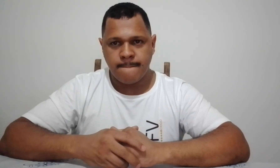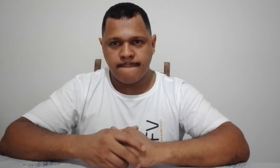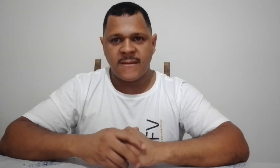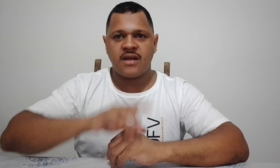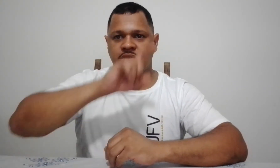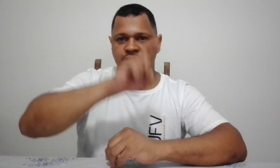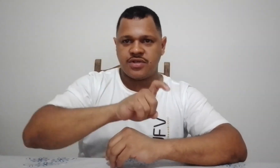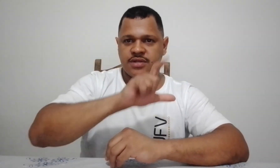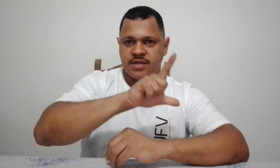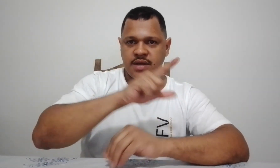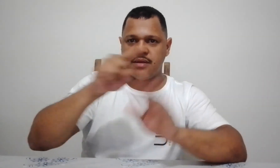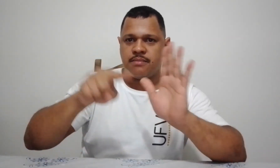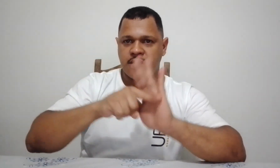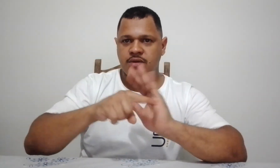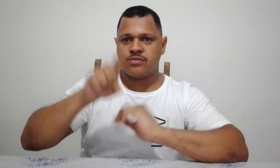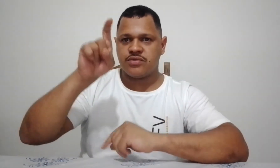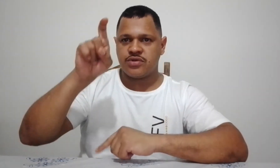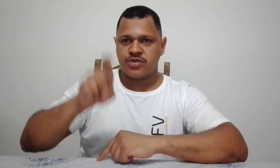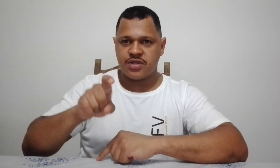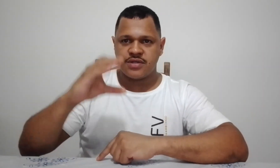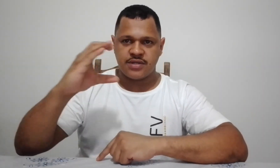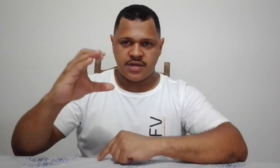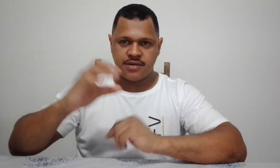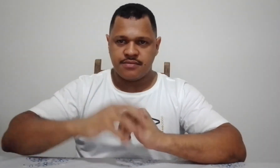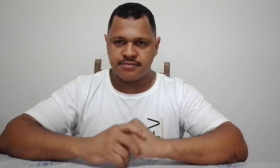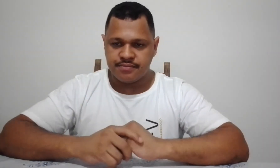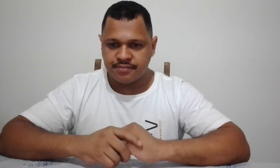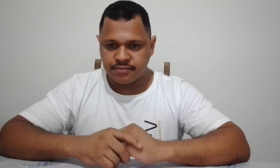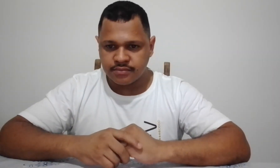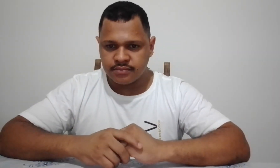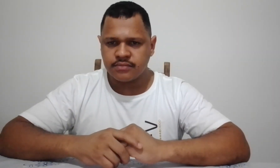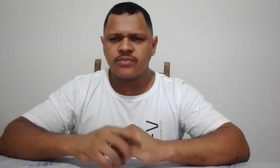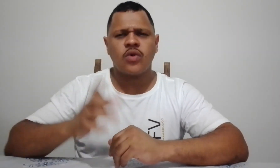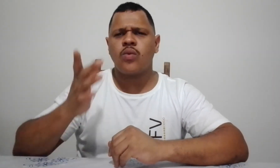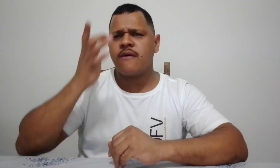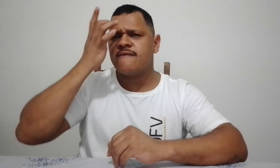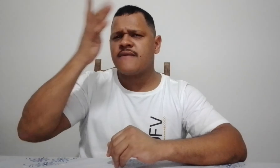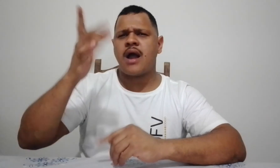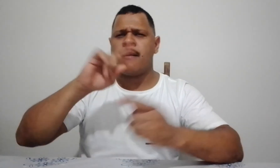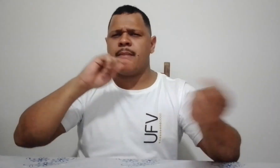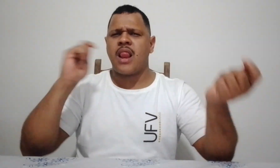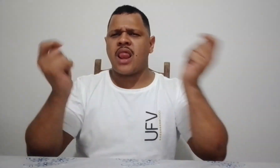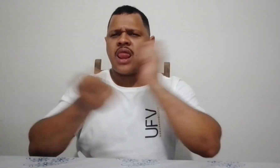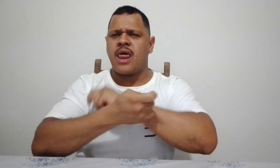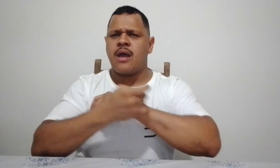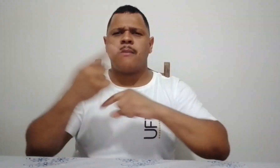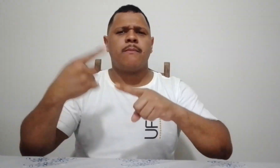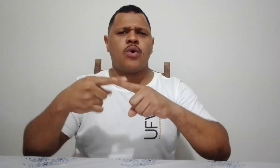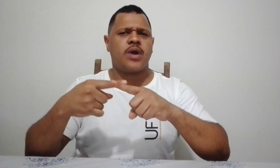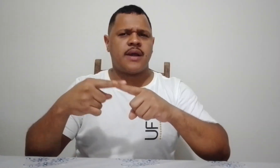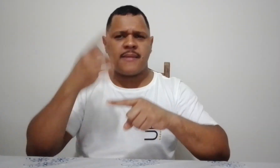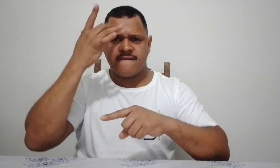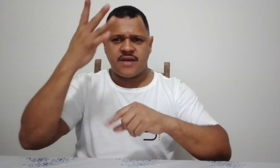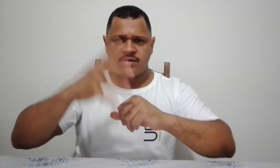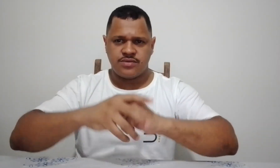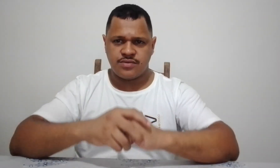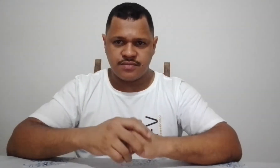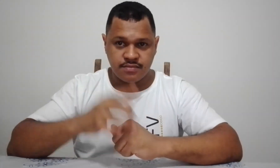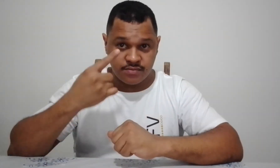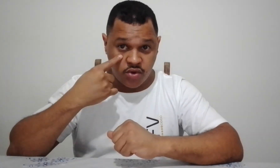Bom? E o que facilita fazer toda essa conversão que foi apresentada na aula hoje? Olha só, no circuito